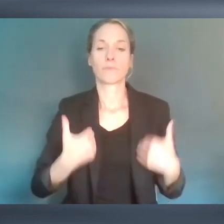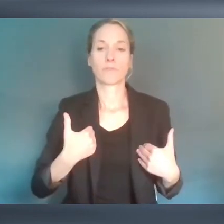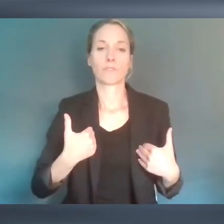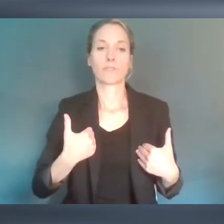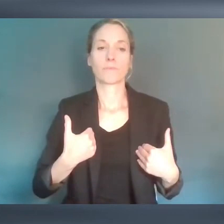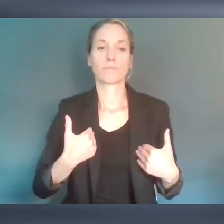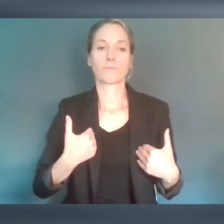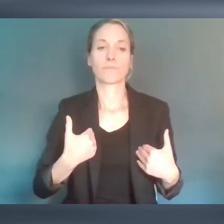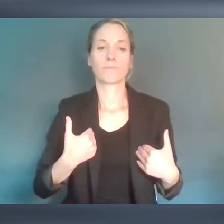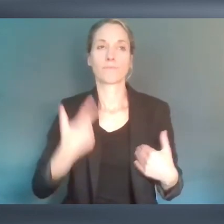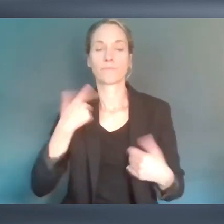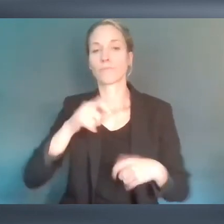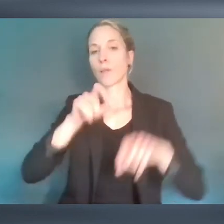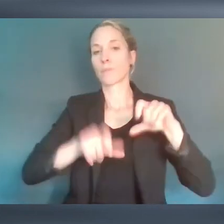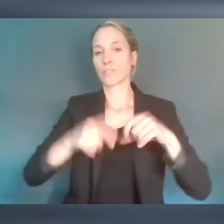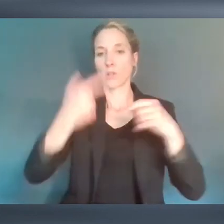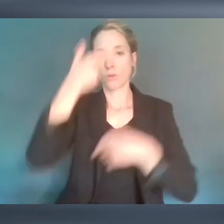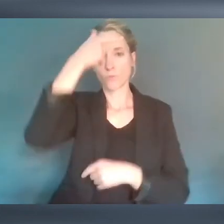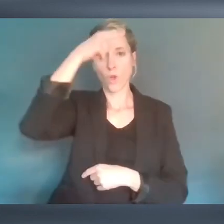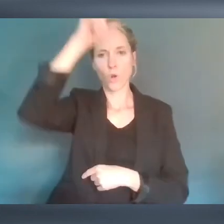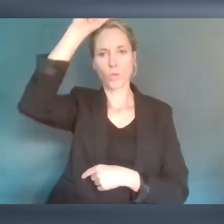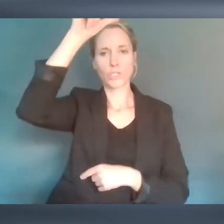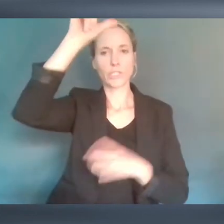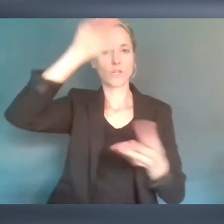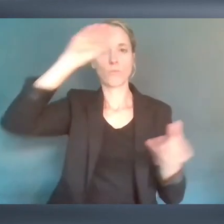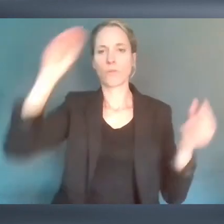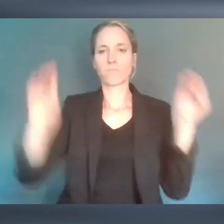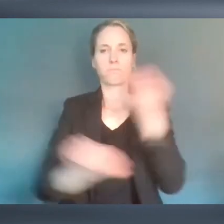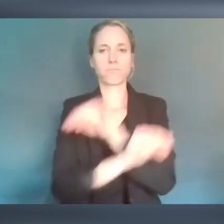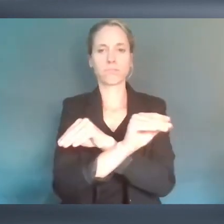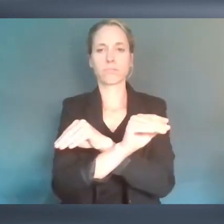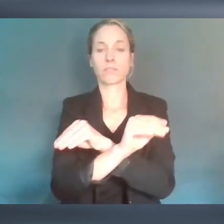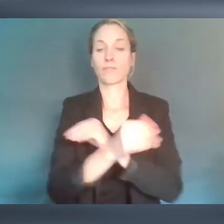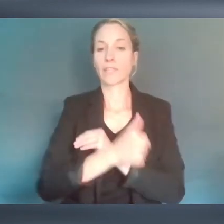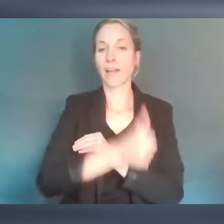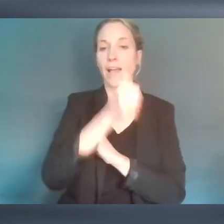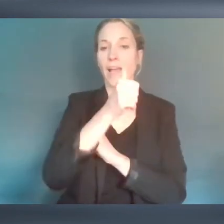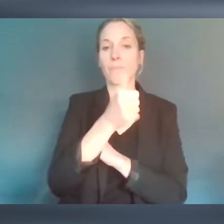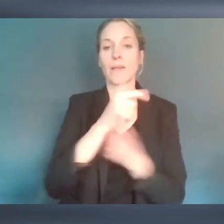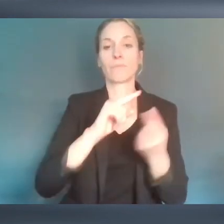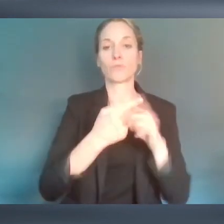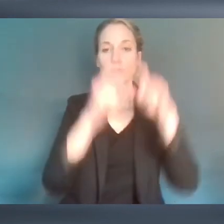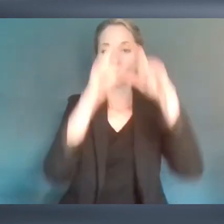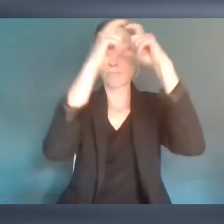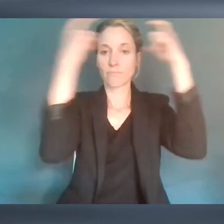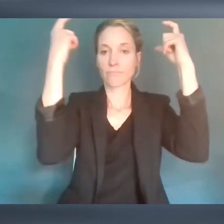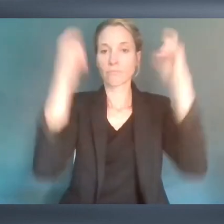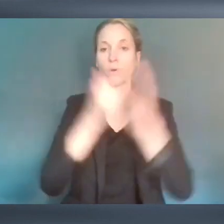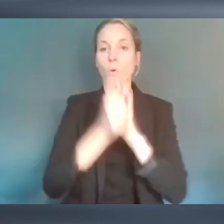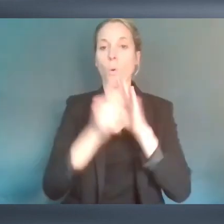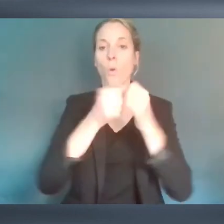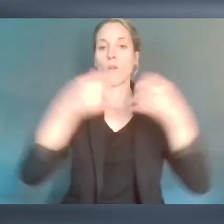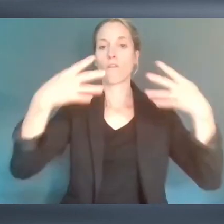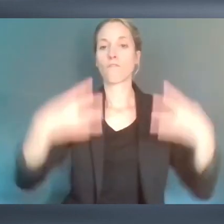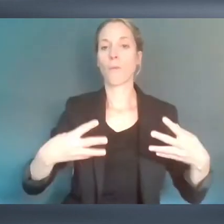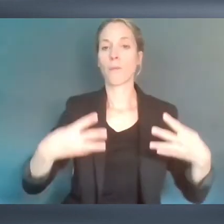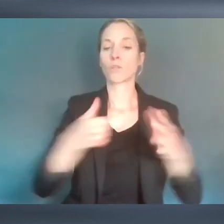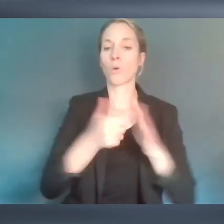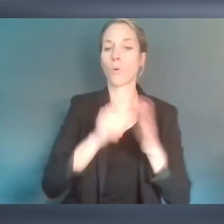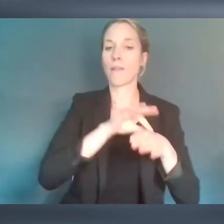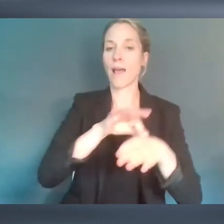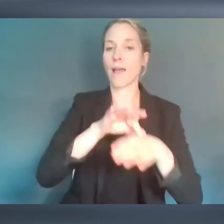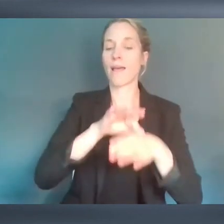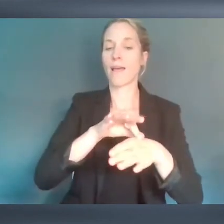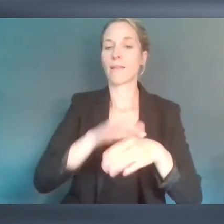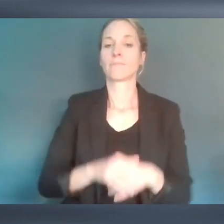la logique parce que c'est elles qui deviennent donc les formateurs, les accompagnants, celles qui sont au centre de